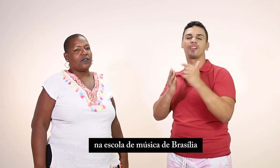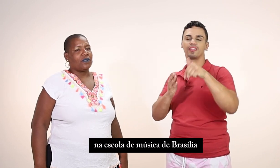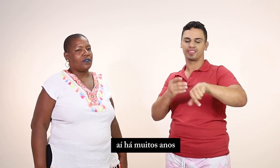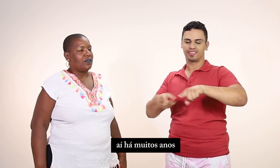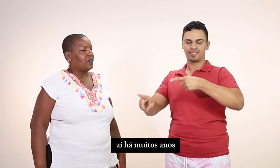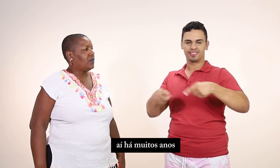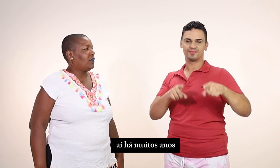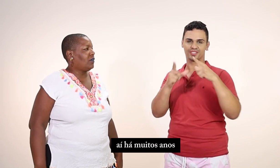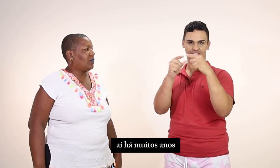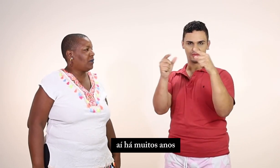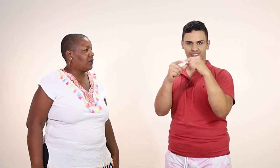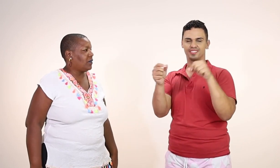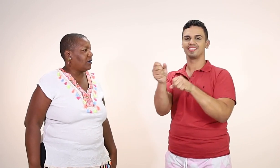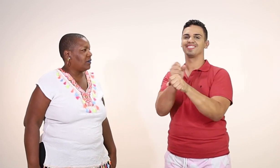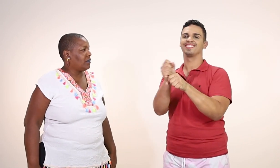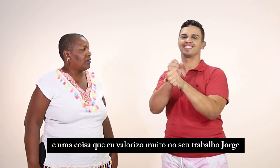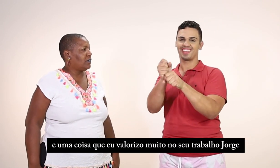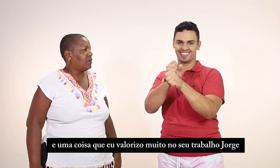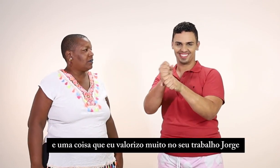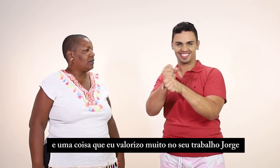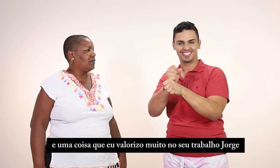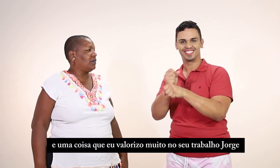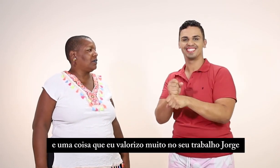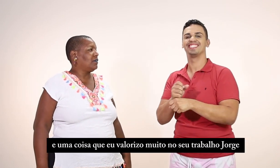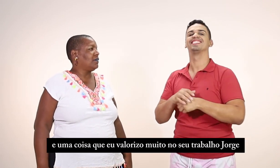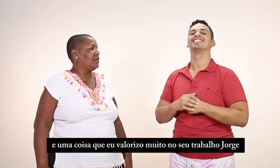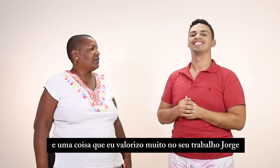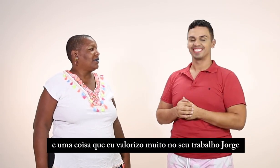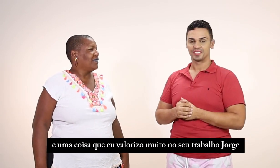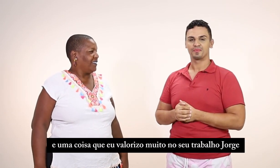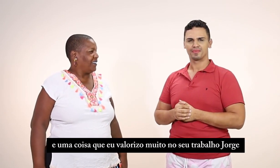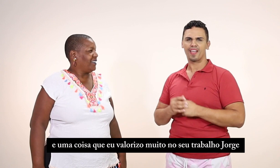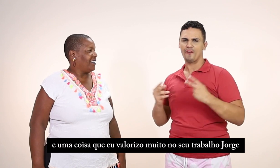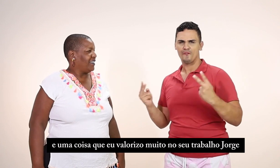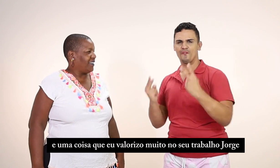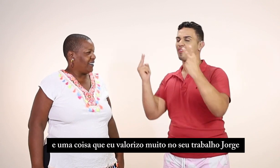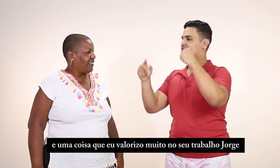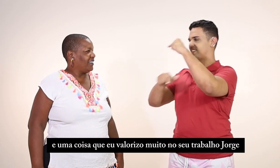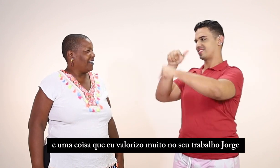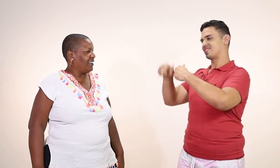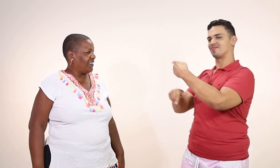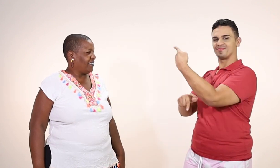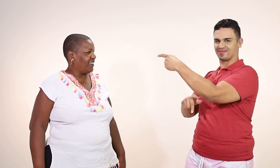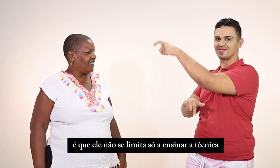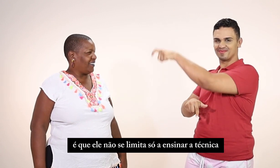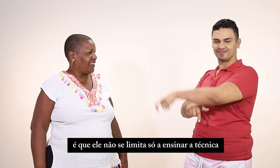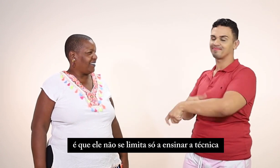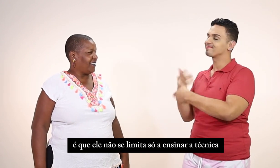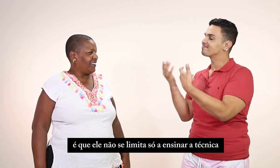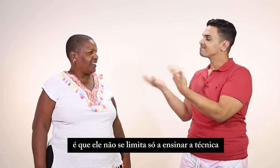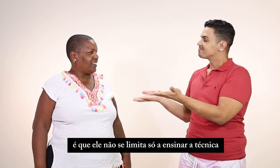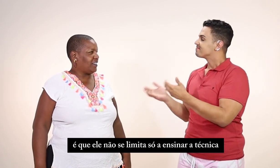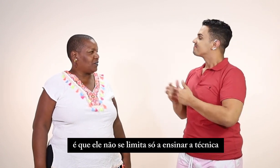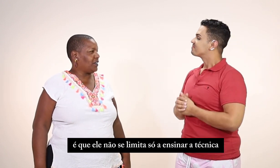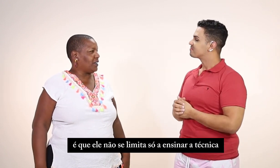aí há muitos anos. E uma coisa que eu valorizo muito no seu trabalho, Jorge, é que ele não se